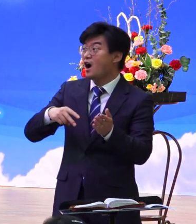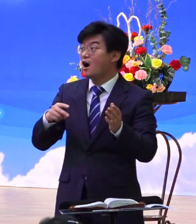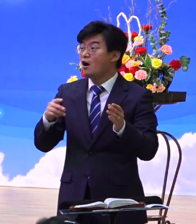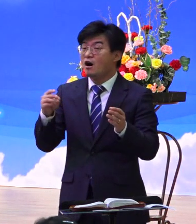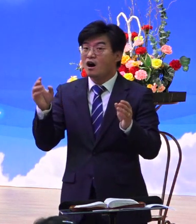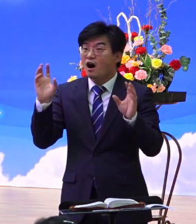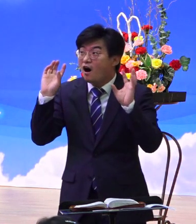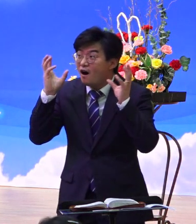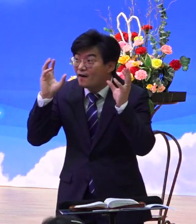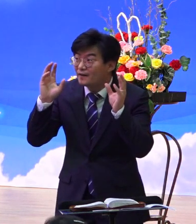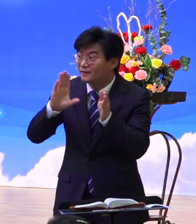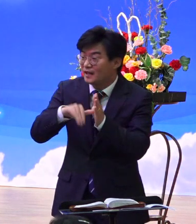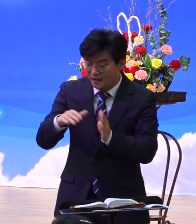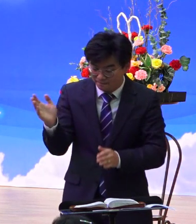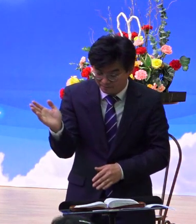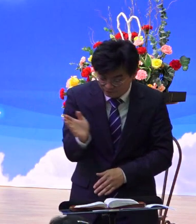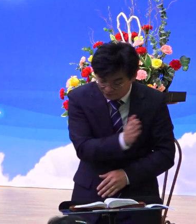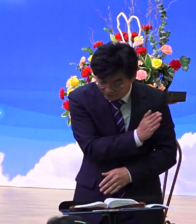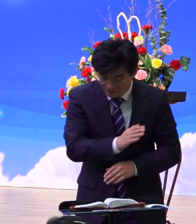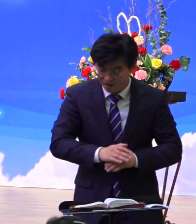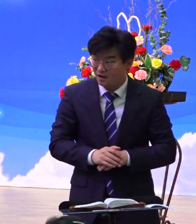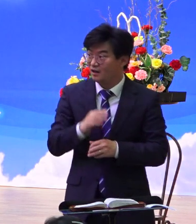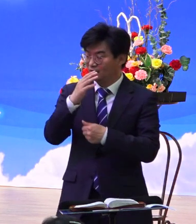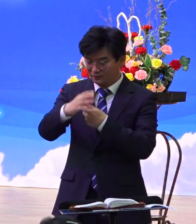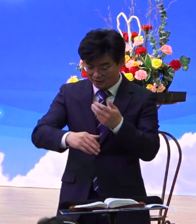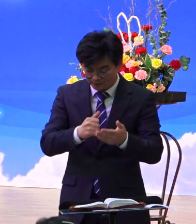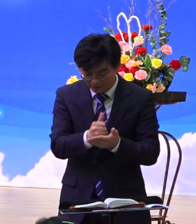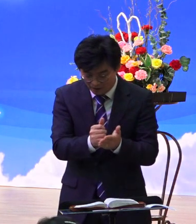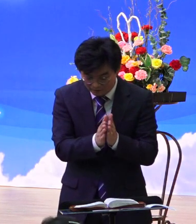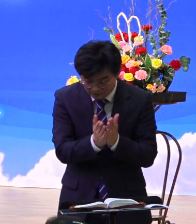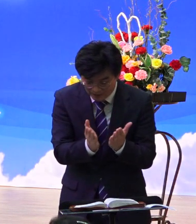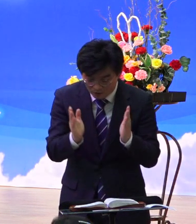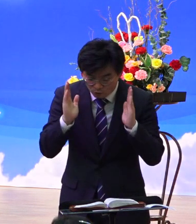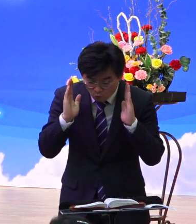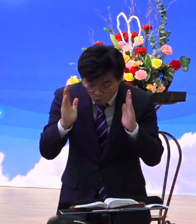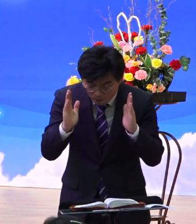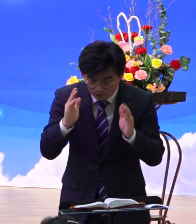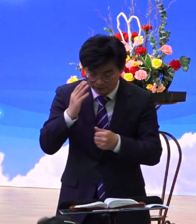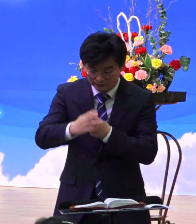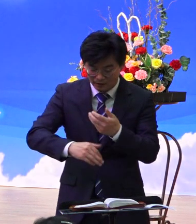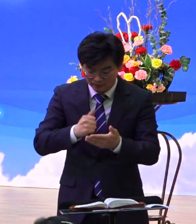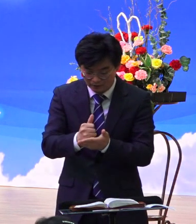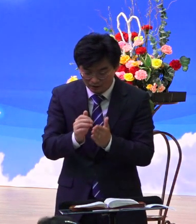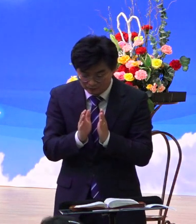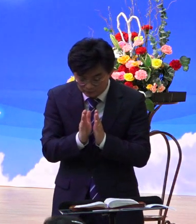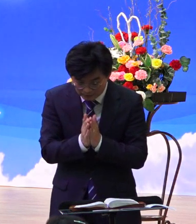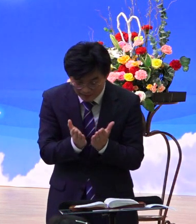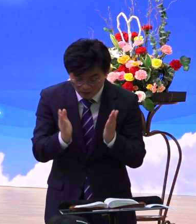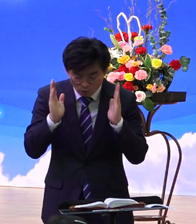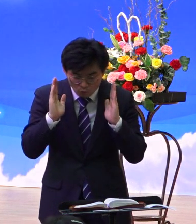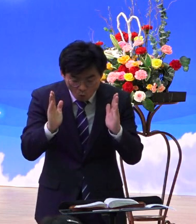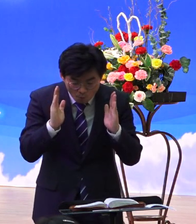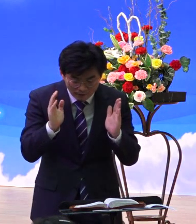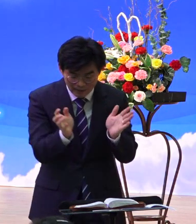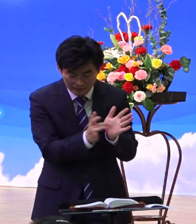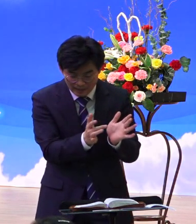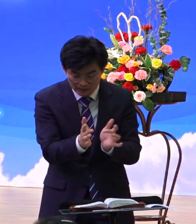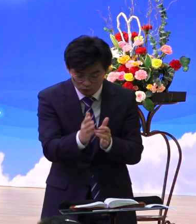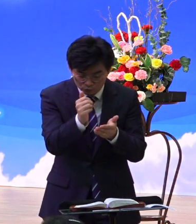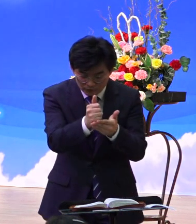시작. 또 어려서부터 성경을 알았나니 성경은 능히 너로 하여금 그리스도 예수 안에